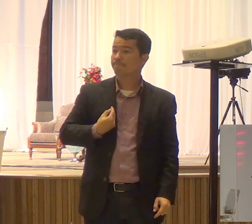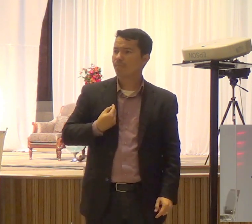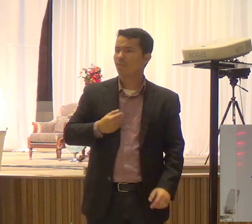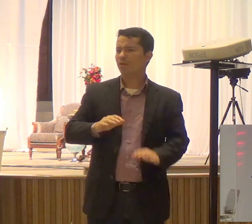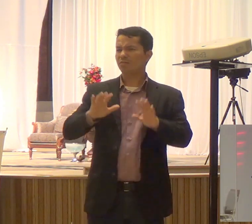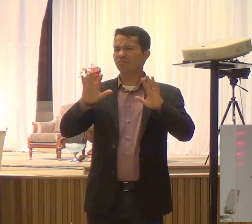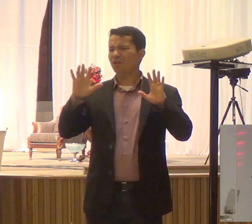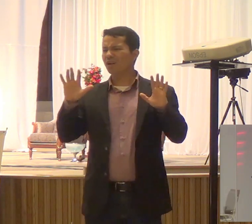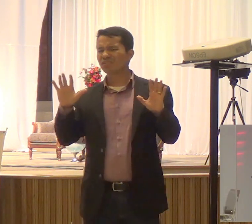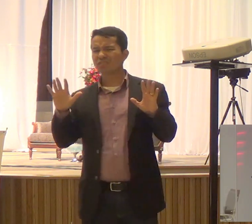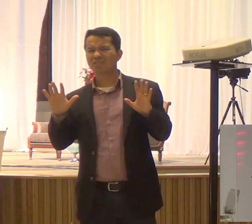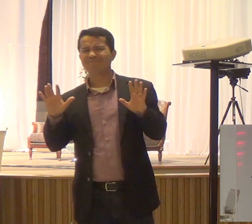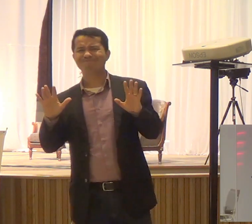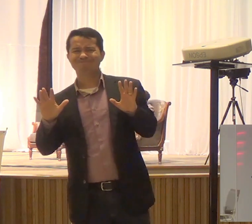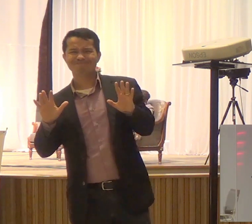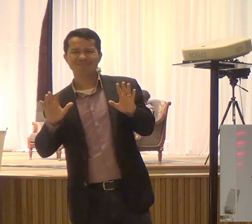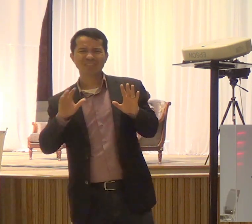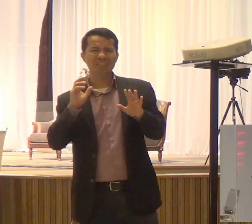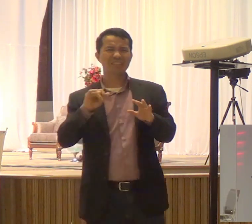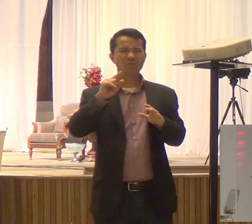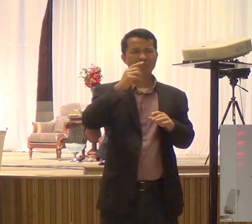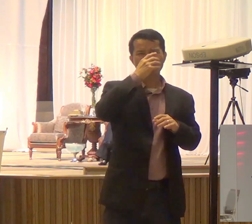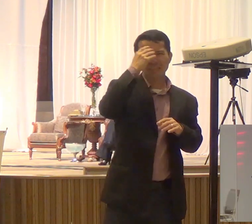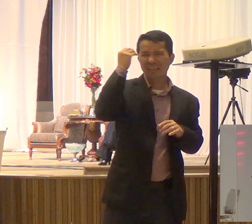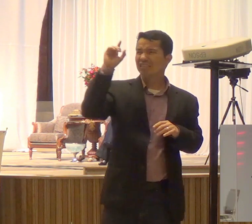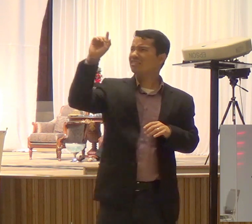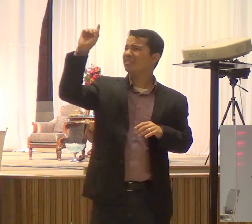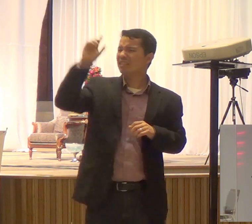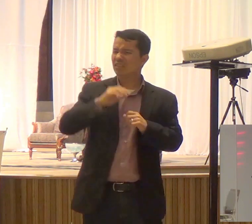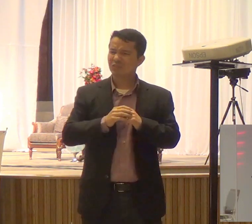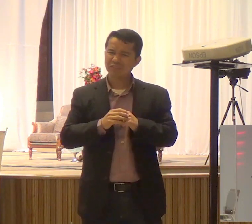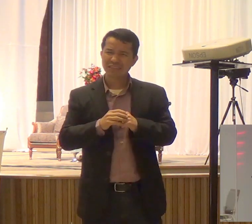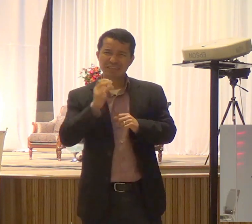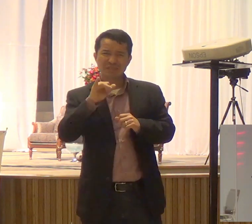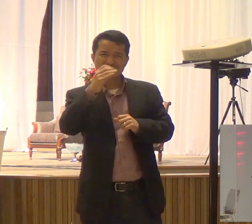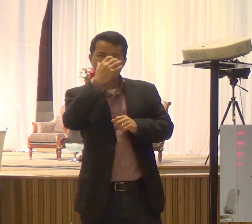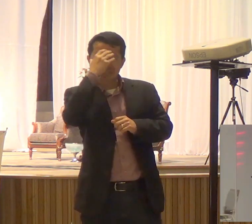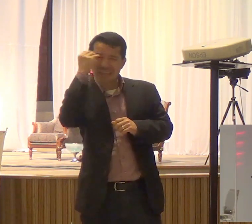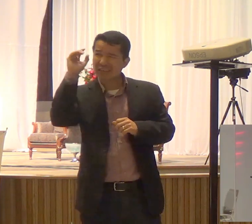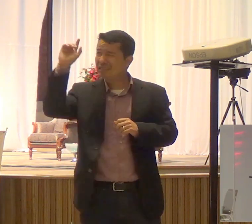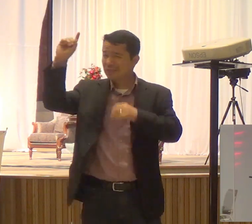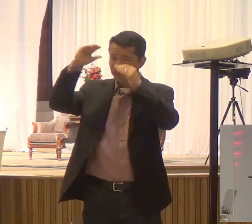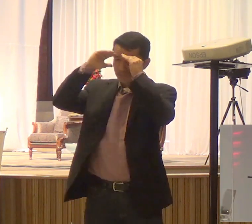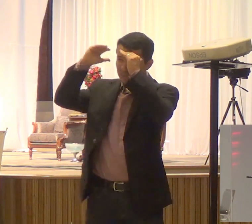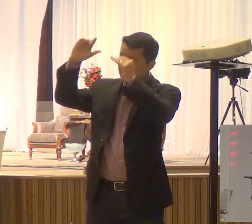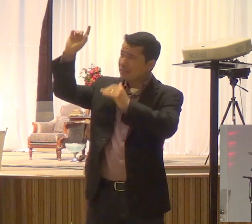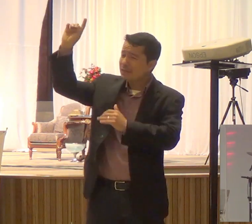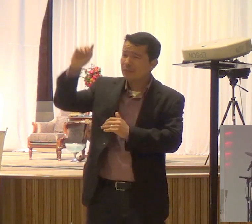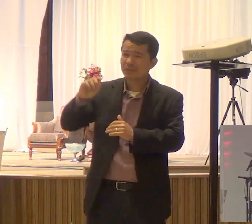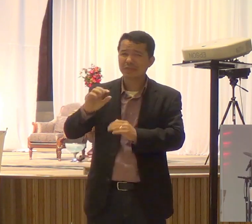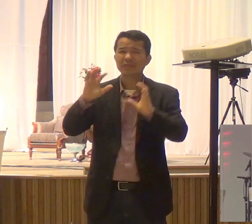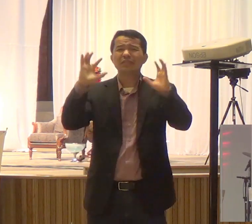Mas o contrário também é verdade. Quando a gente não está no foco, quando a gente não está vivendo aquilo que Deus quer para a gente é como um galho queimado